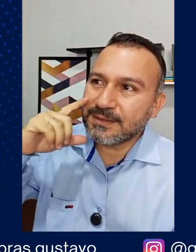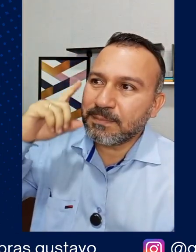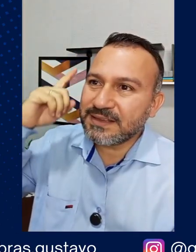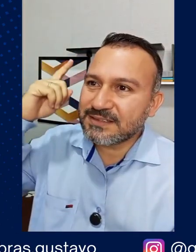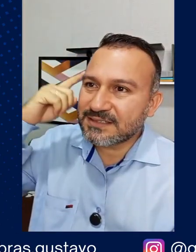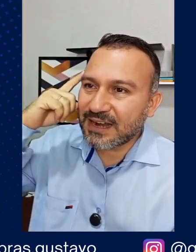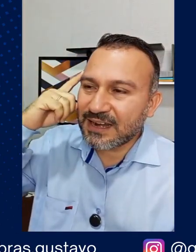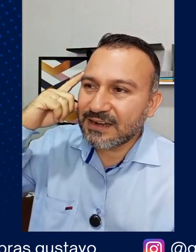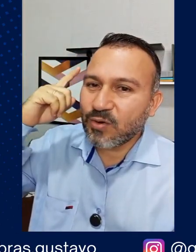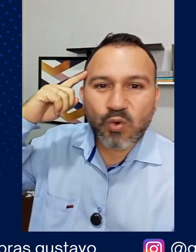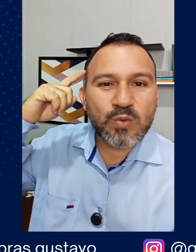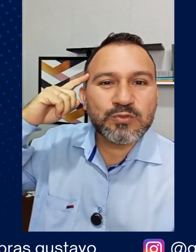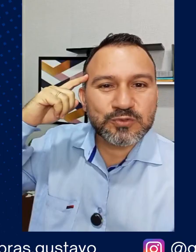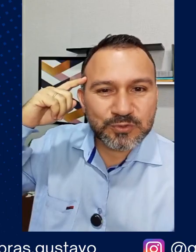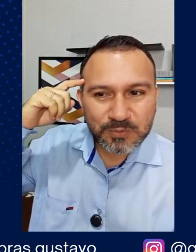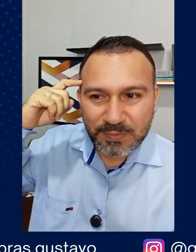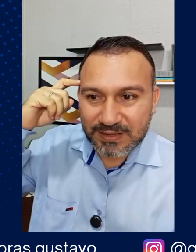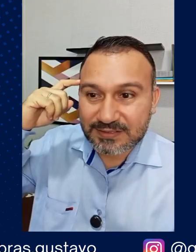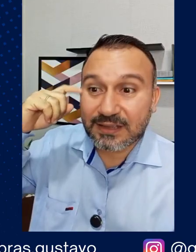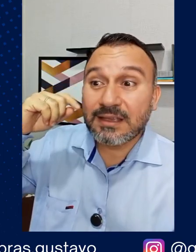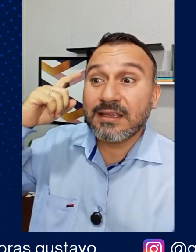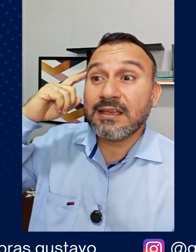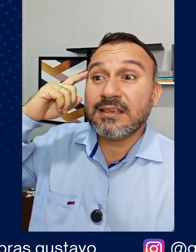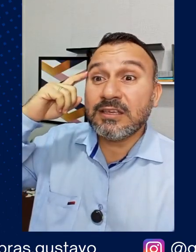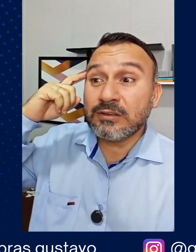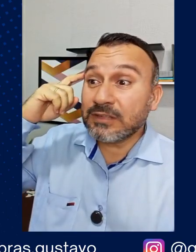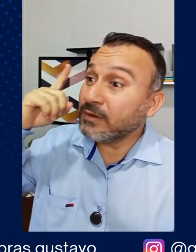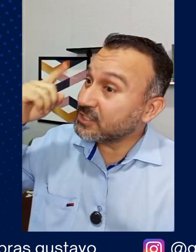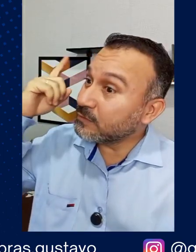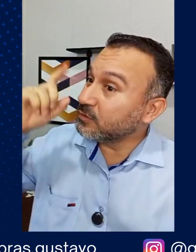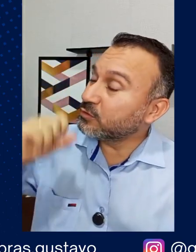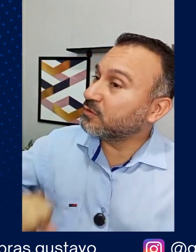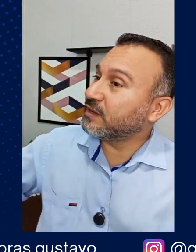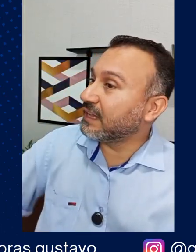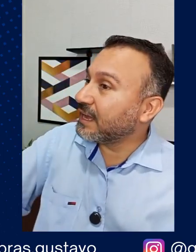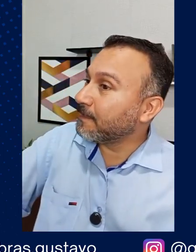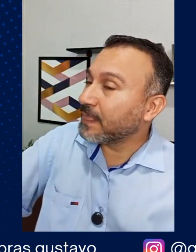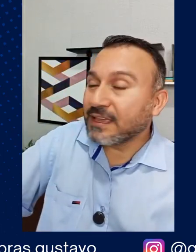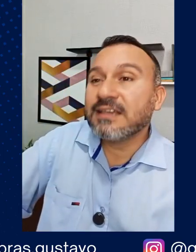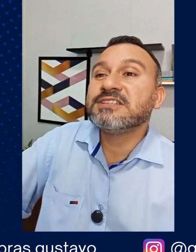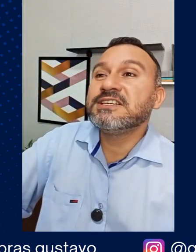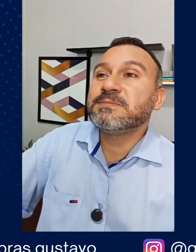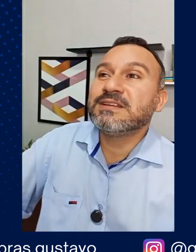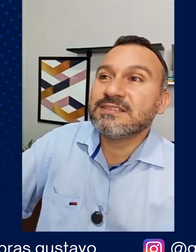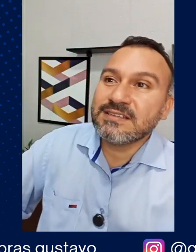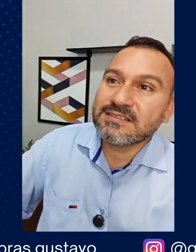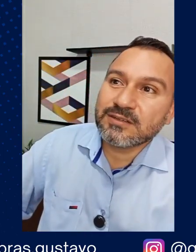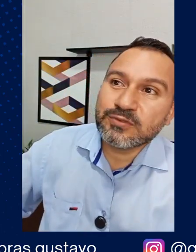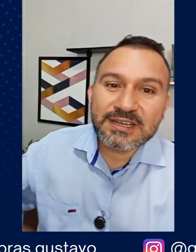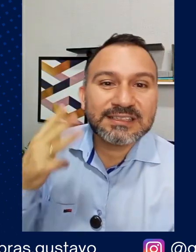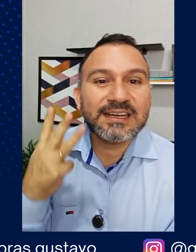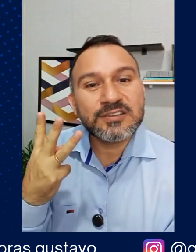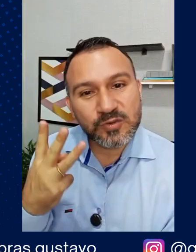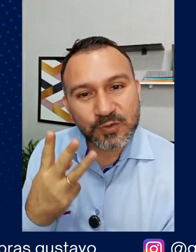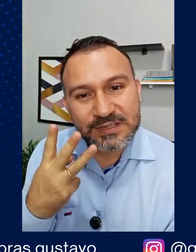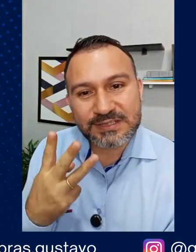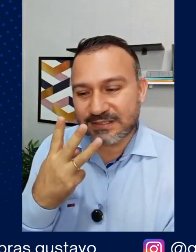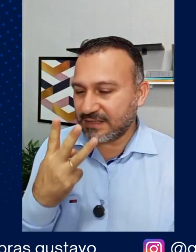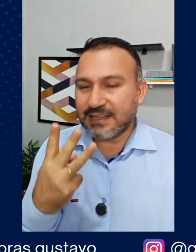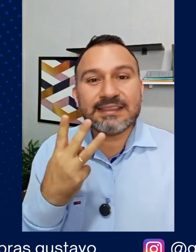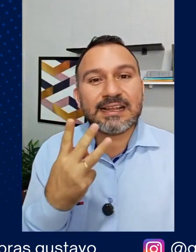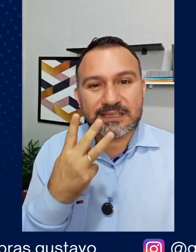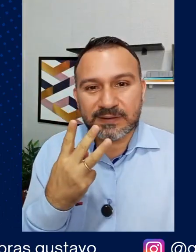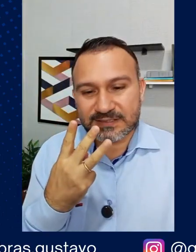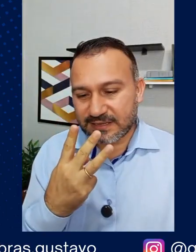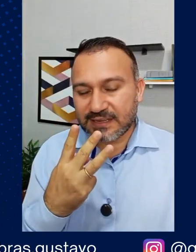gente precisa pensar como o surdo pensa. E eu também já ouvi o senhor falar que a gente precisa usar três